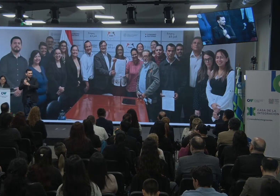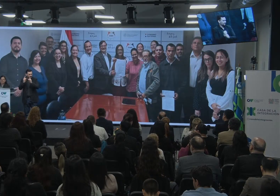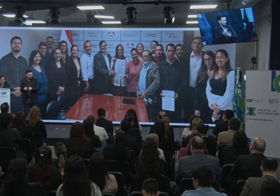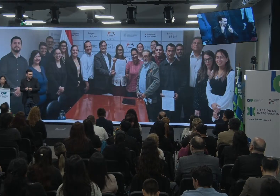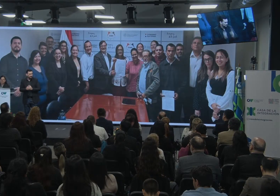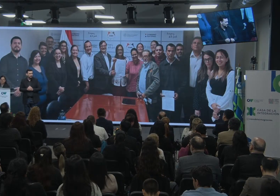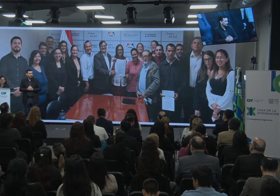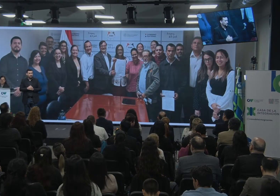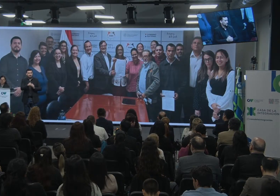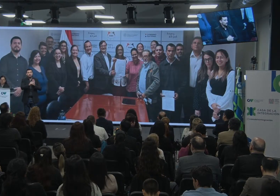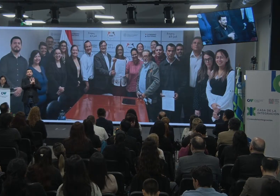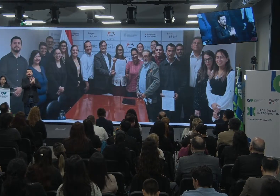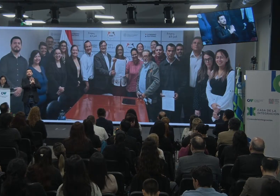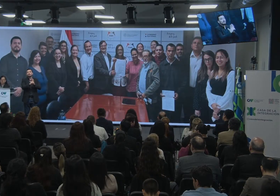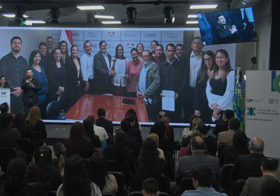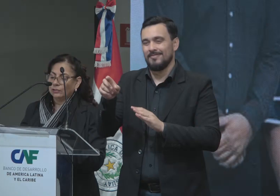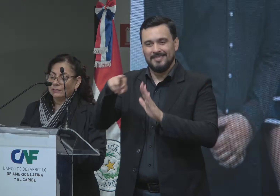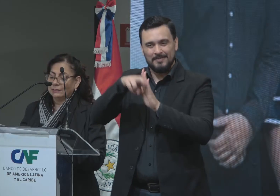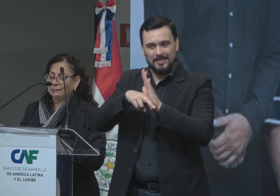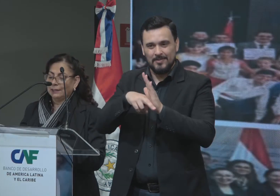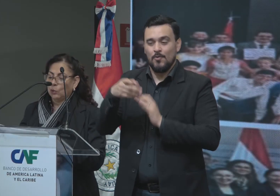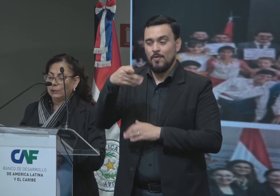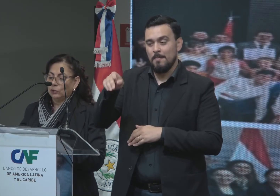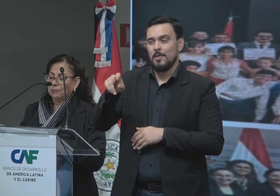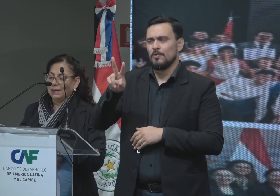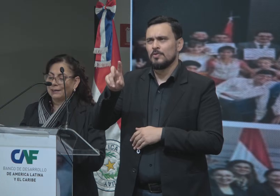del Decreto Presidencial